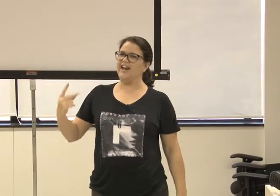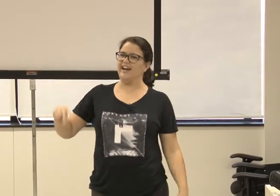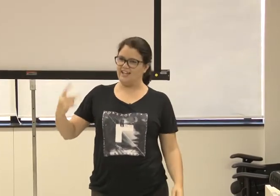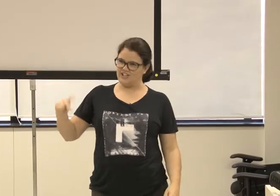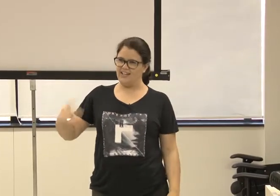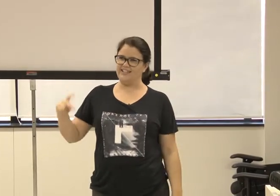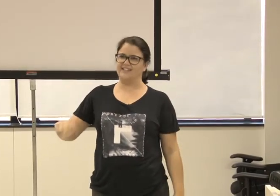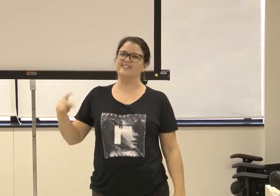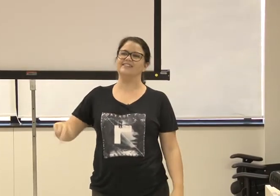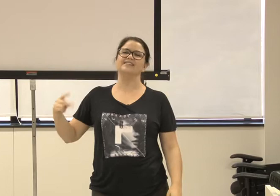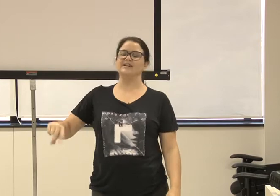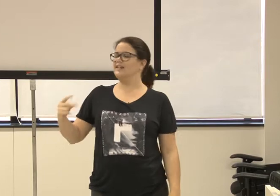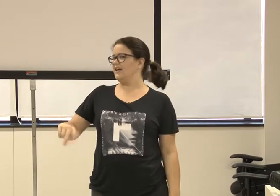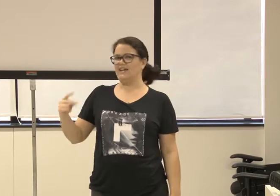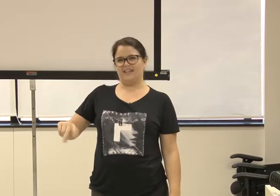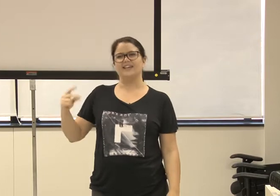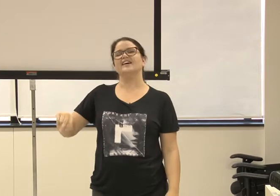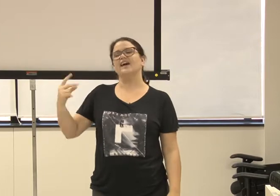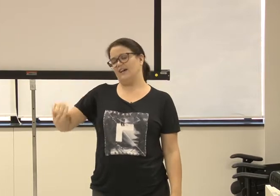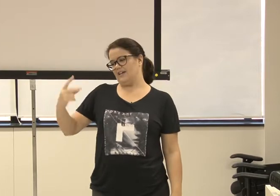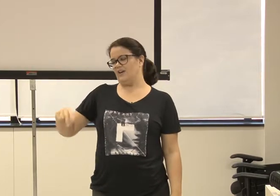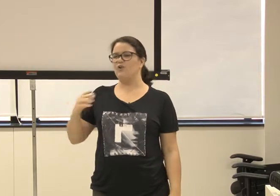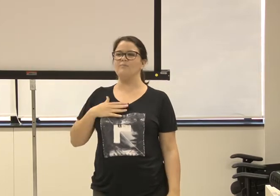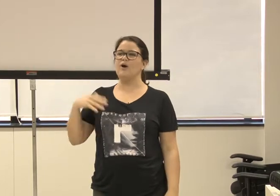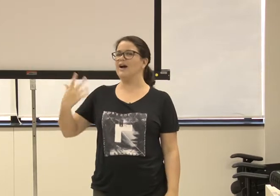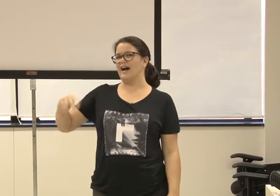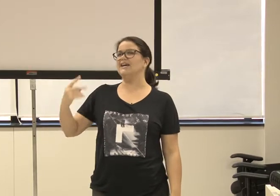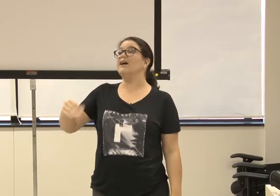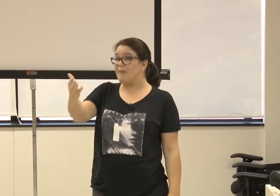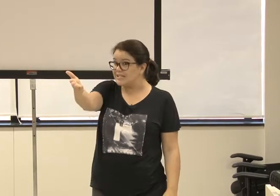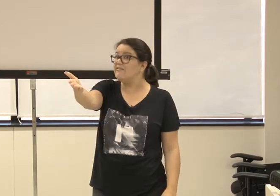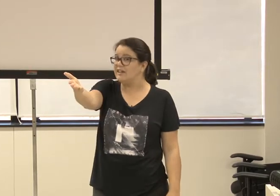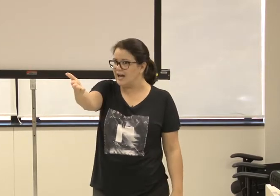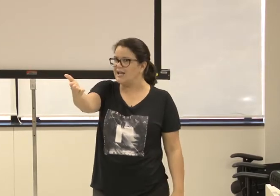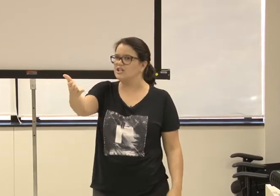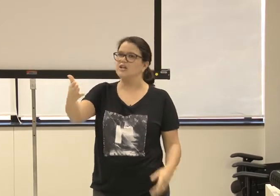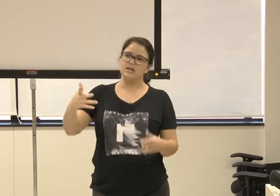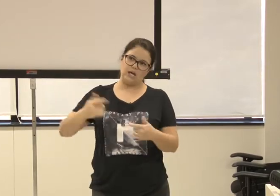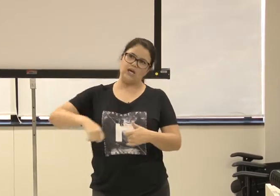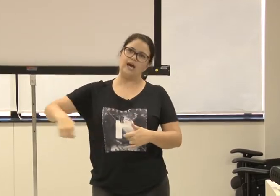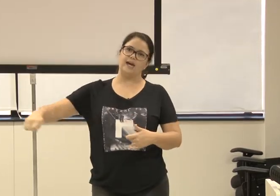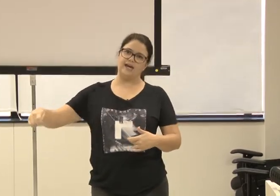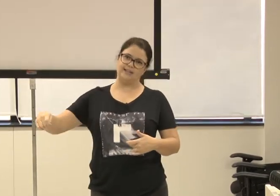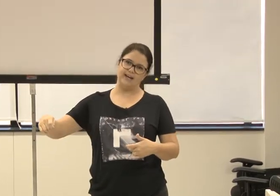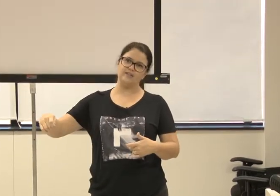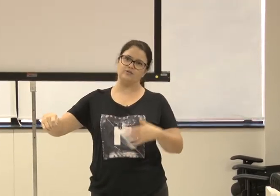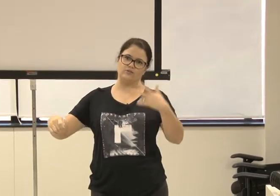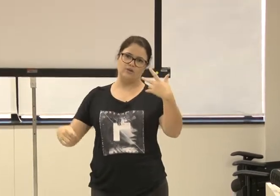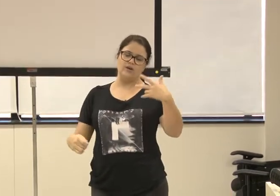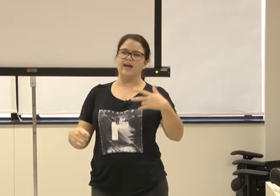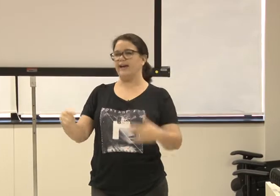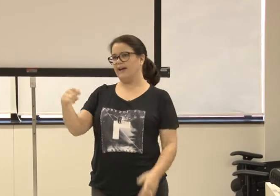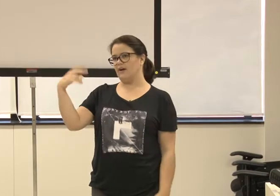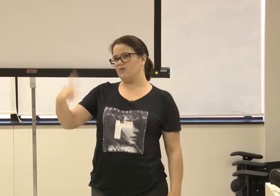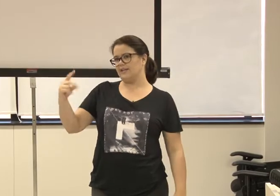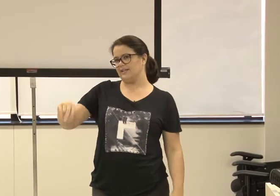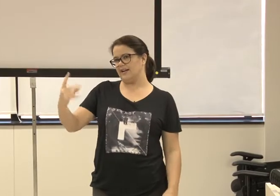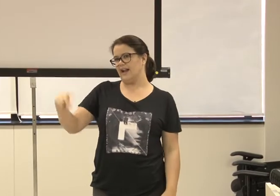É direita. O meu carro... mas é verdade. Quem é destro, consegue estralar